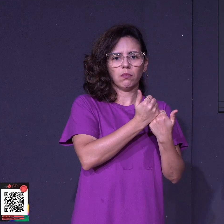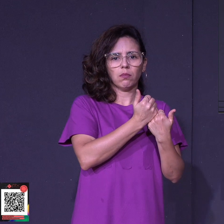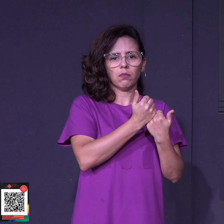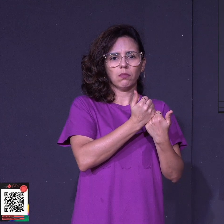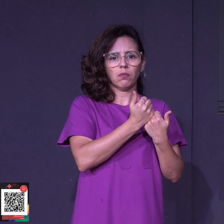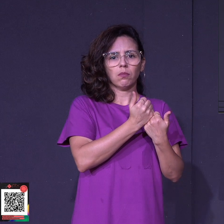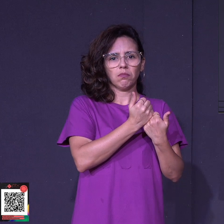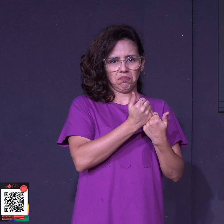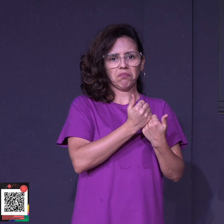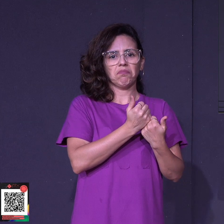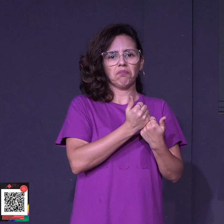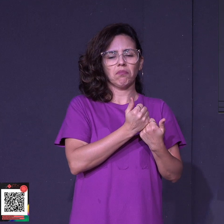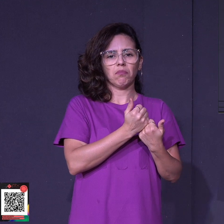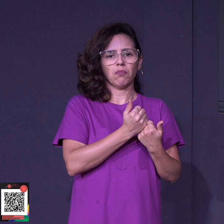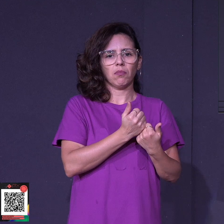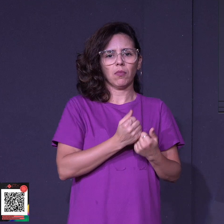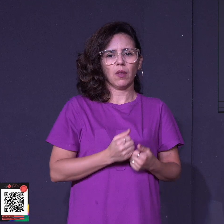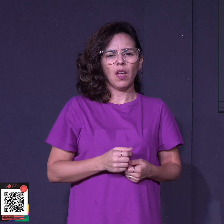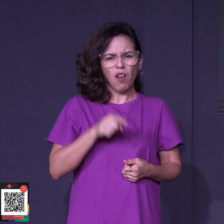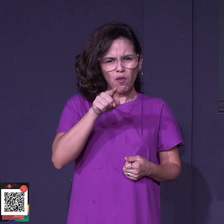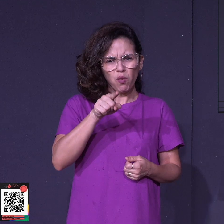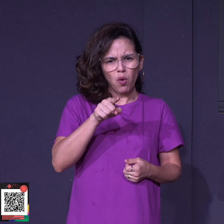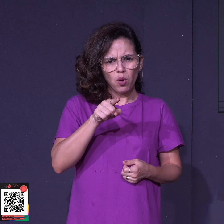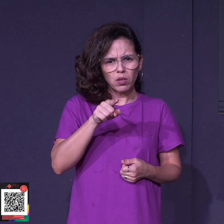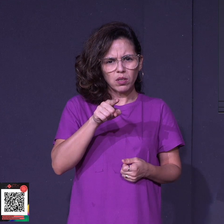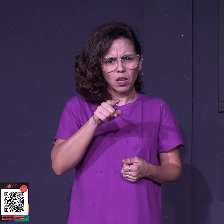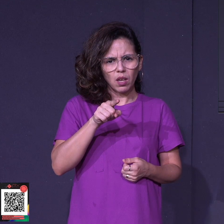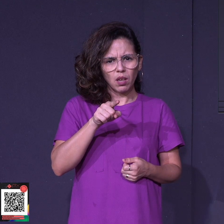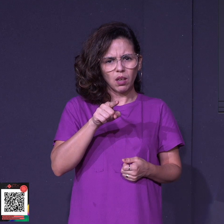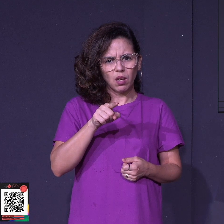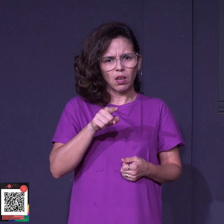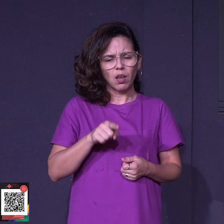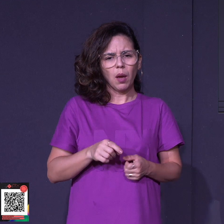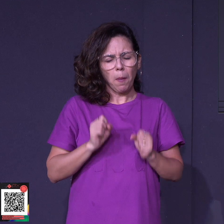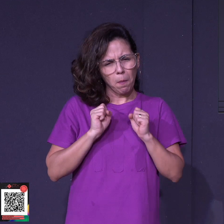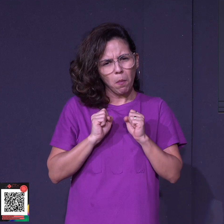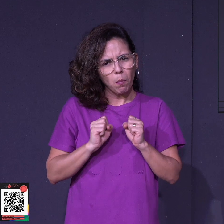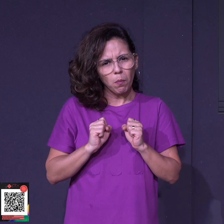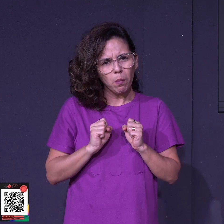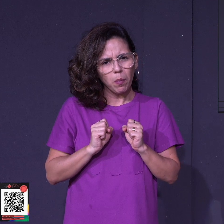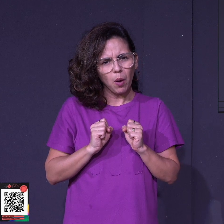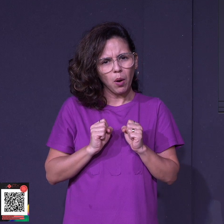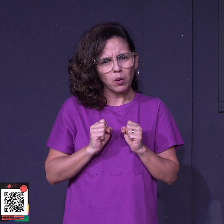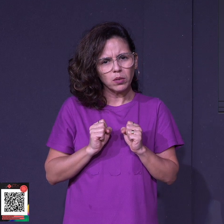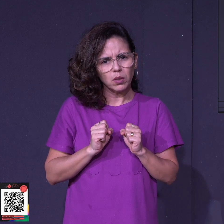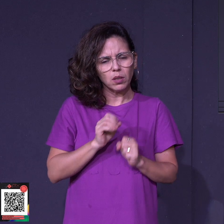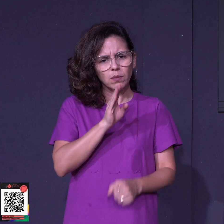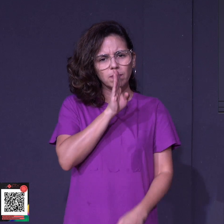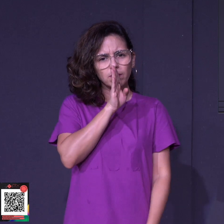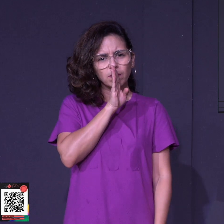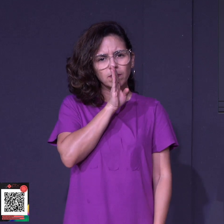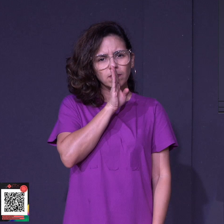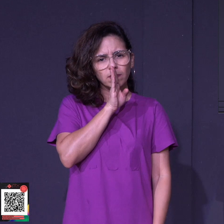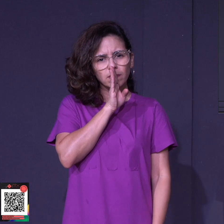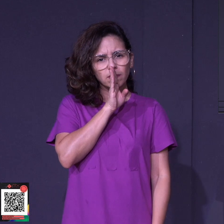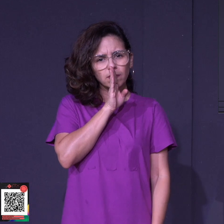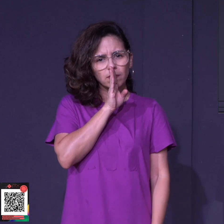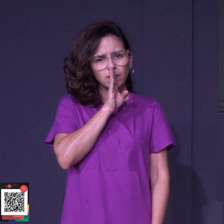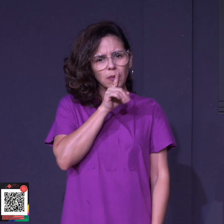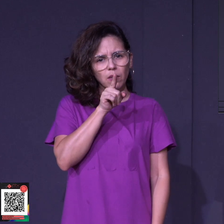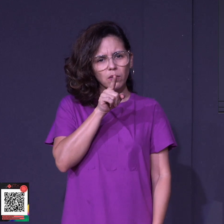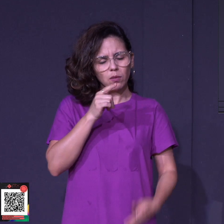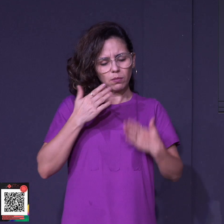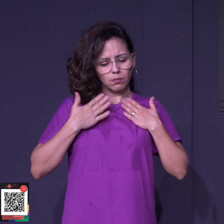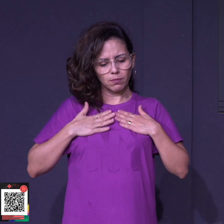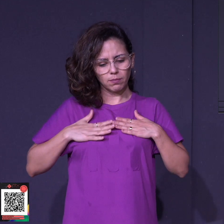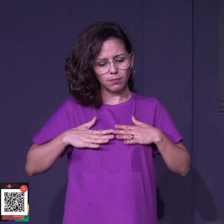a sofrer o dano, a não retribuir a ofensa, a não causar o mesmo sofrimento